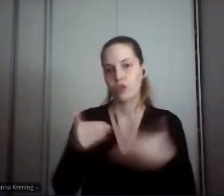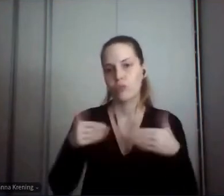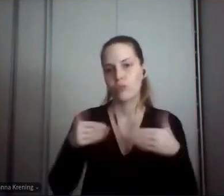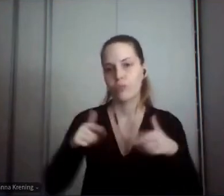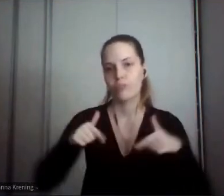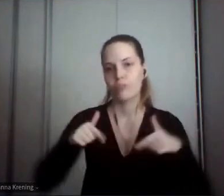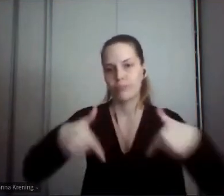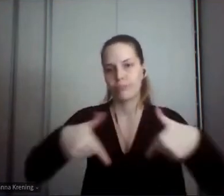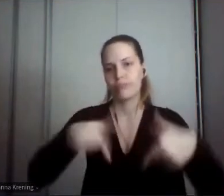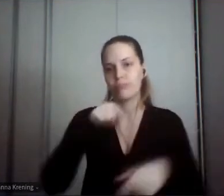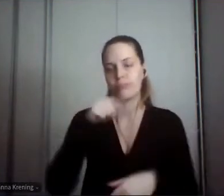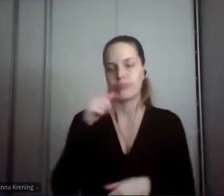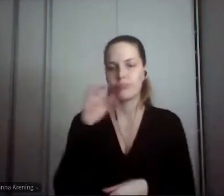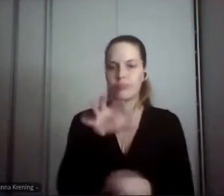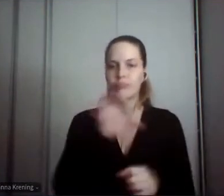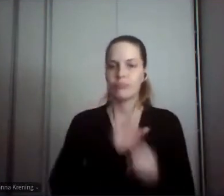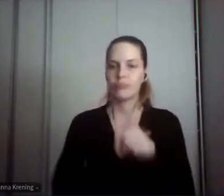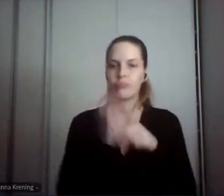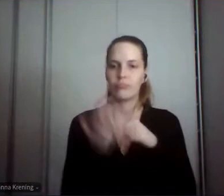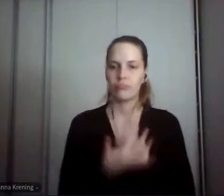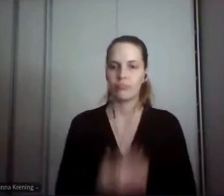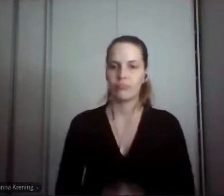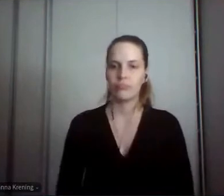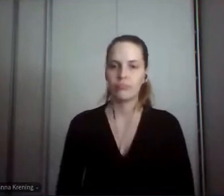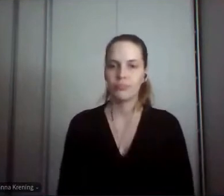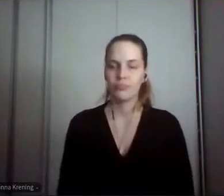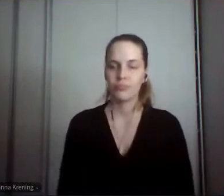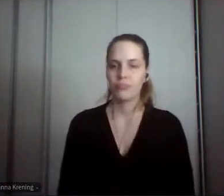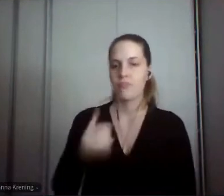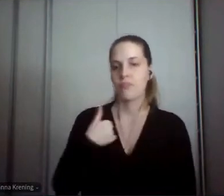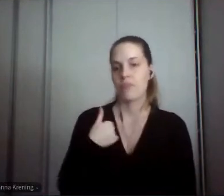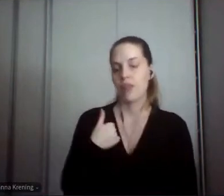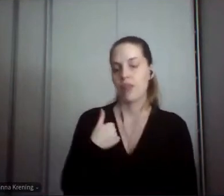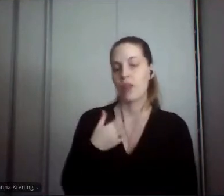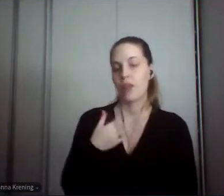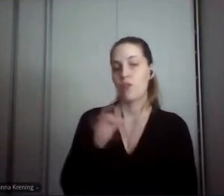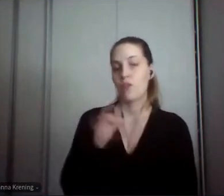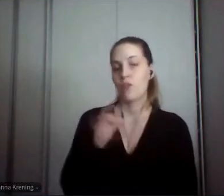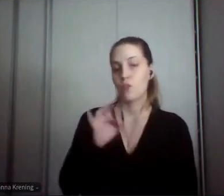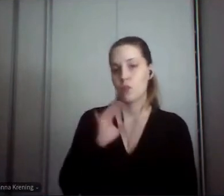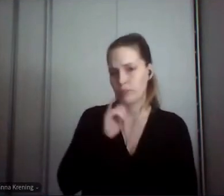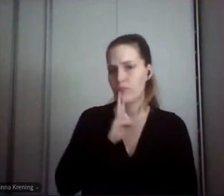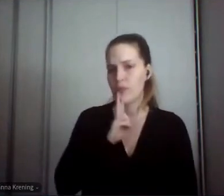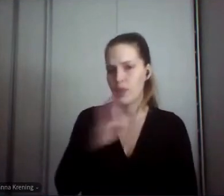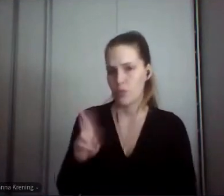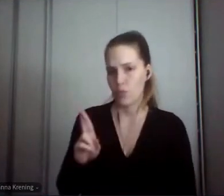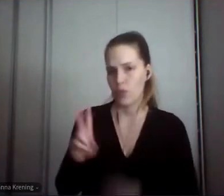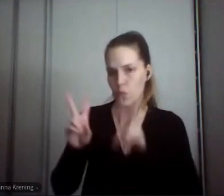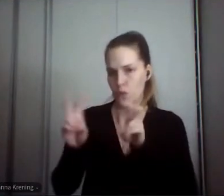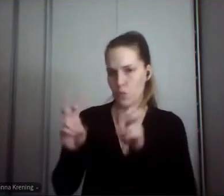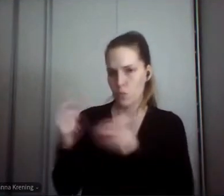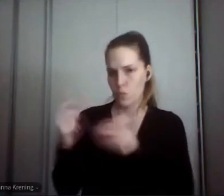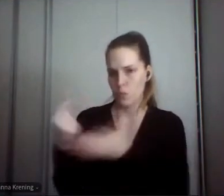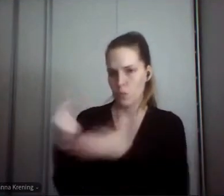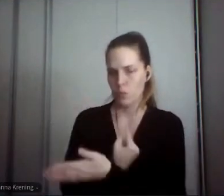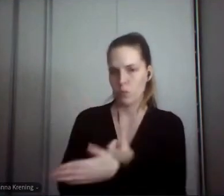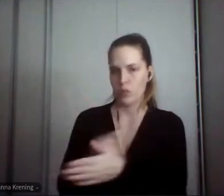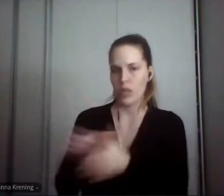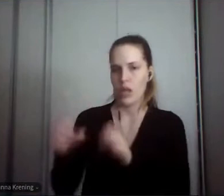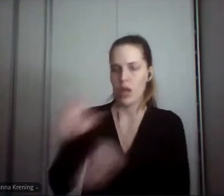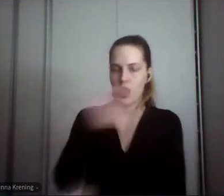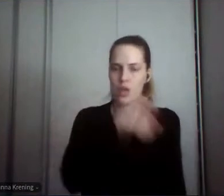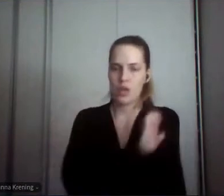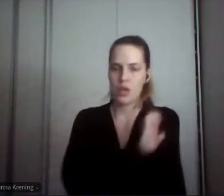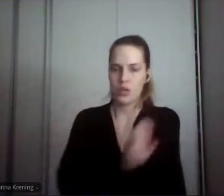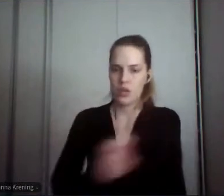Eu só vou me permitir responder uma questão ali em relação aos estágios, já que eu estou trabalhando, coordenando os estágios voluntários. A